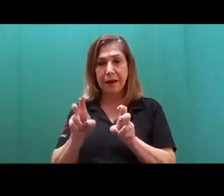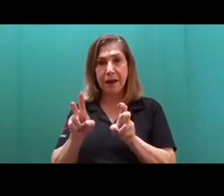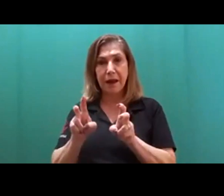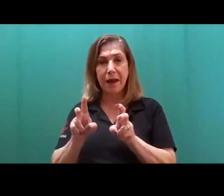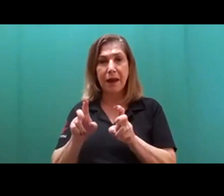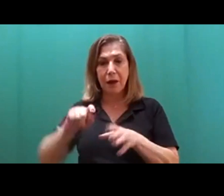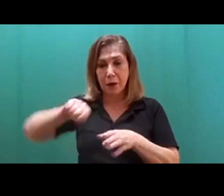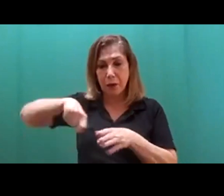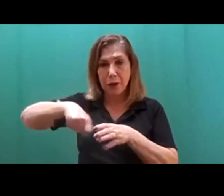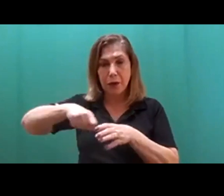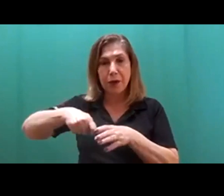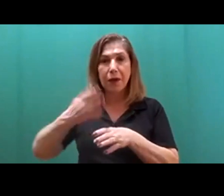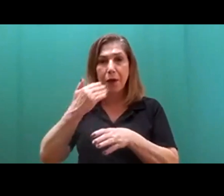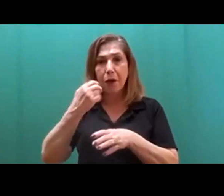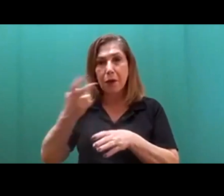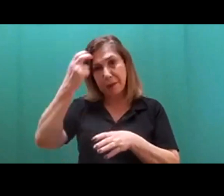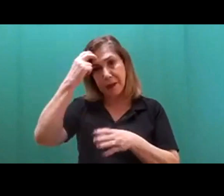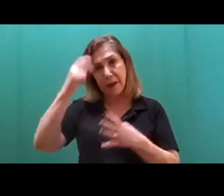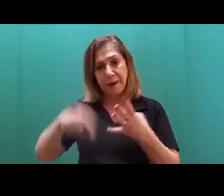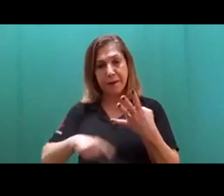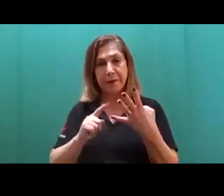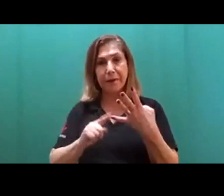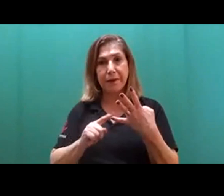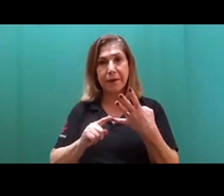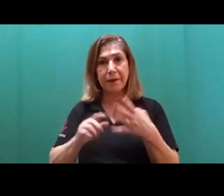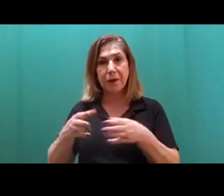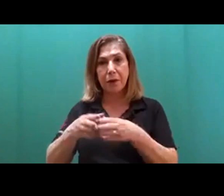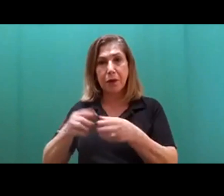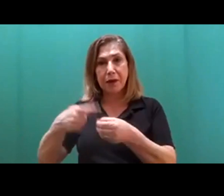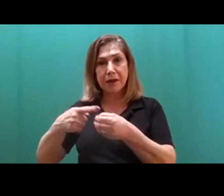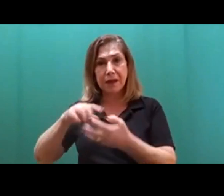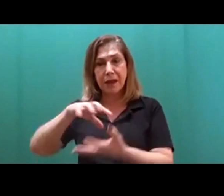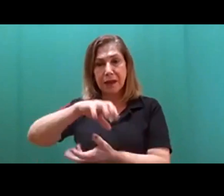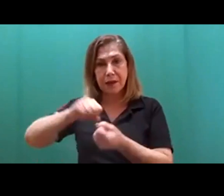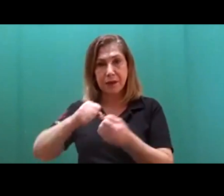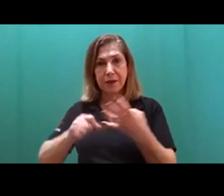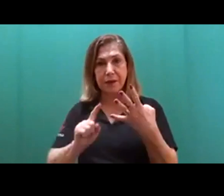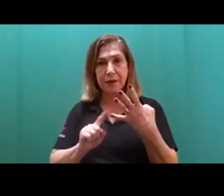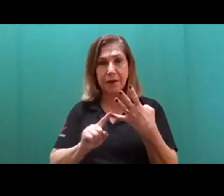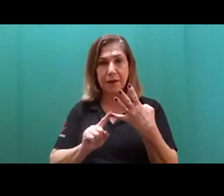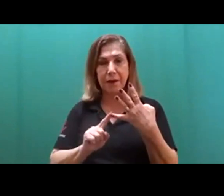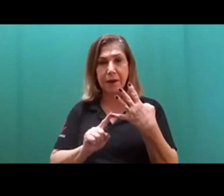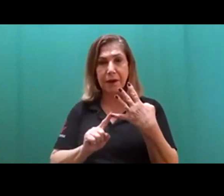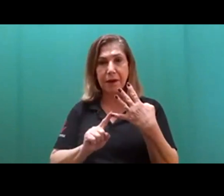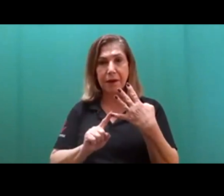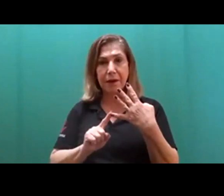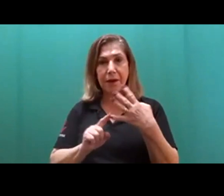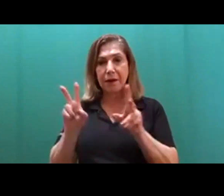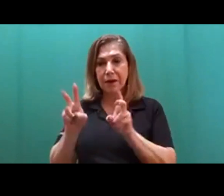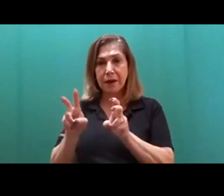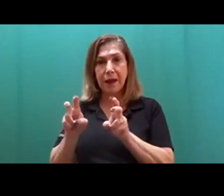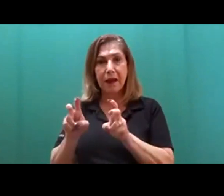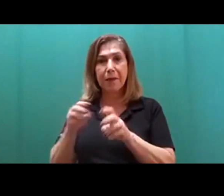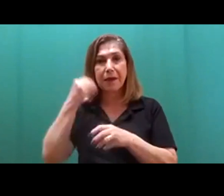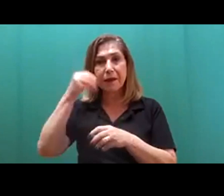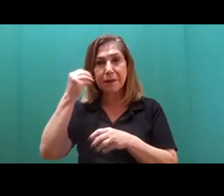gastronomia e cultura alimentar, comunidades e cidades sustentáveis. E na quarta sessão temática, experiências